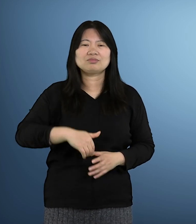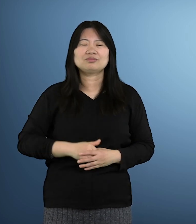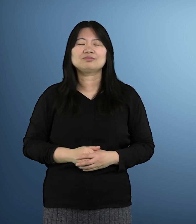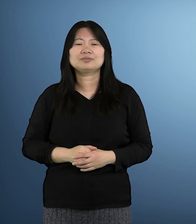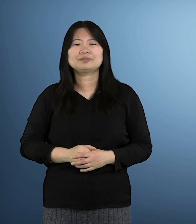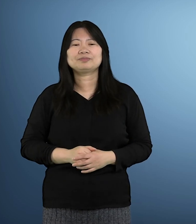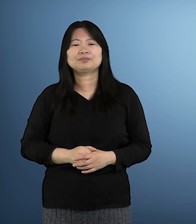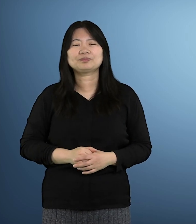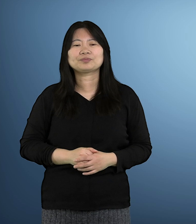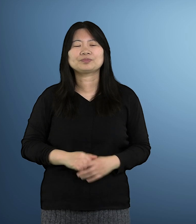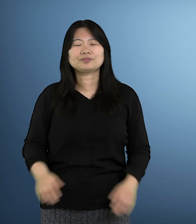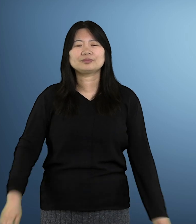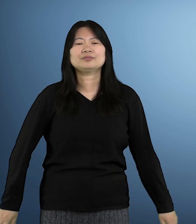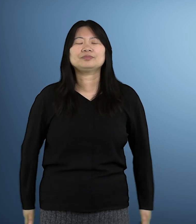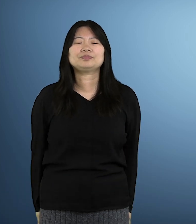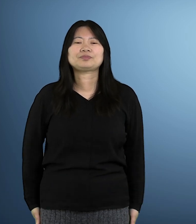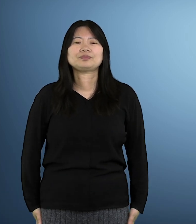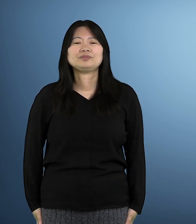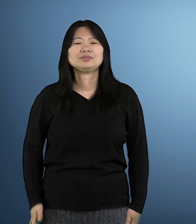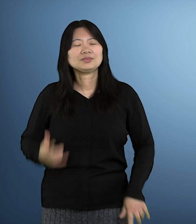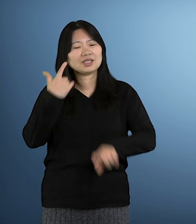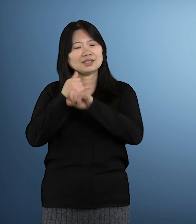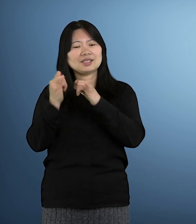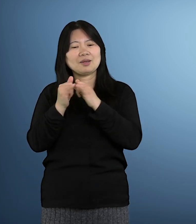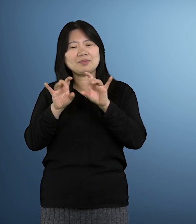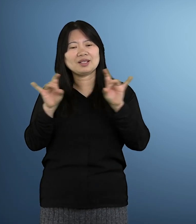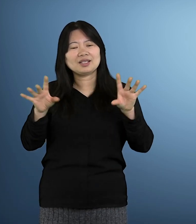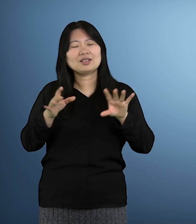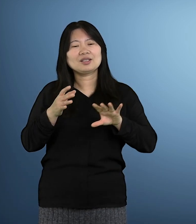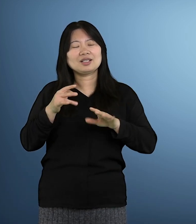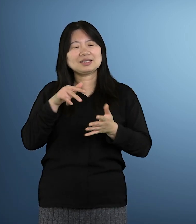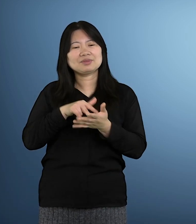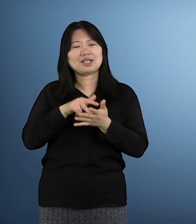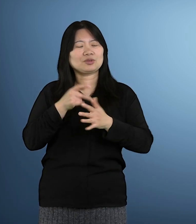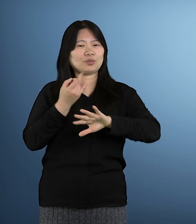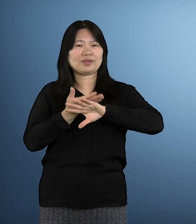이 프라이토리온을 2가지로 해석을 합니다.